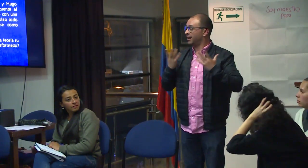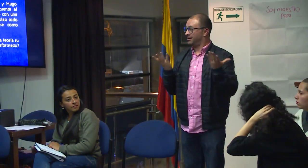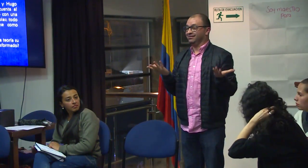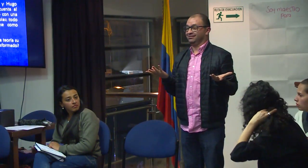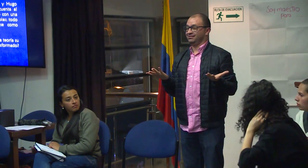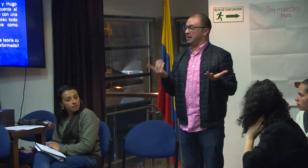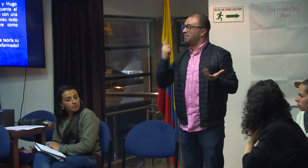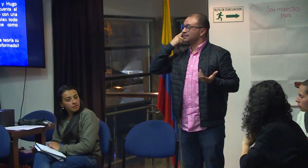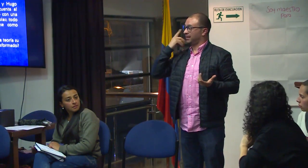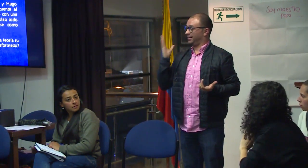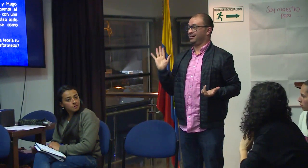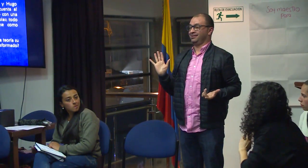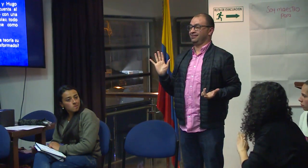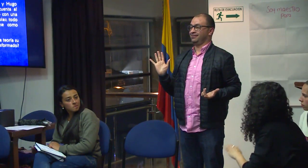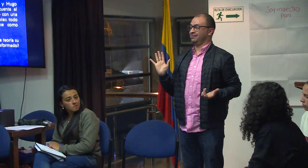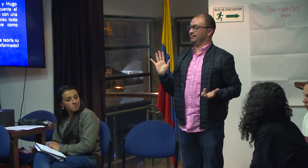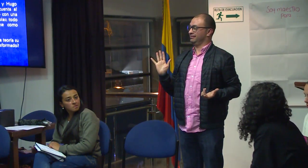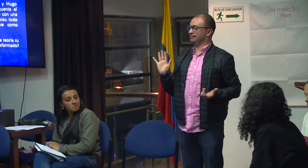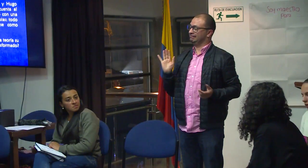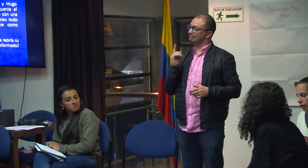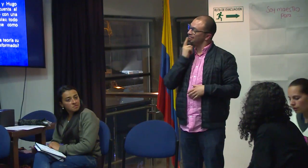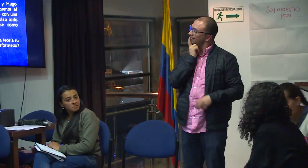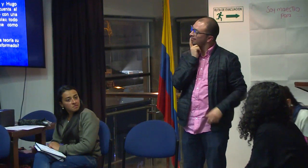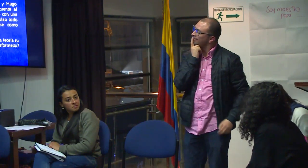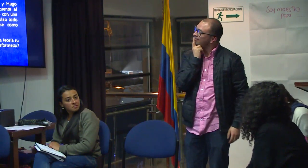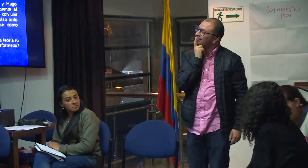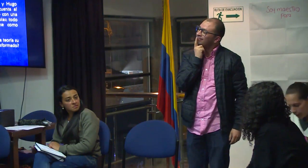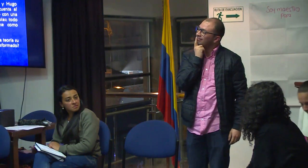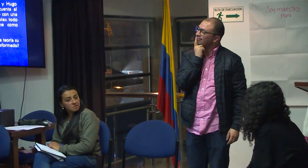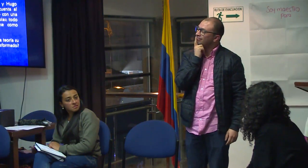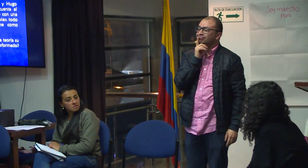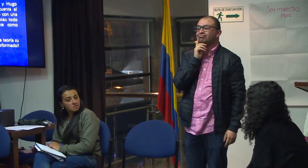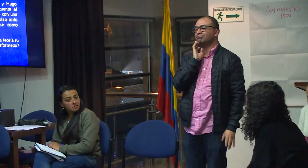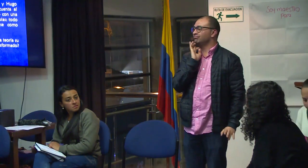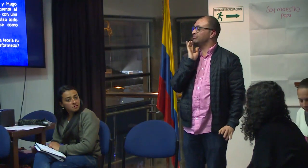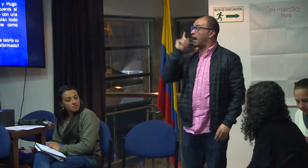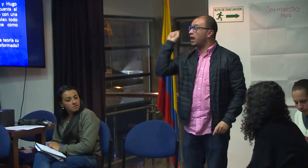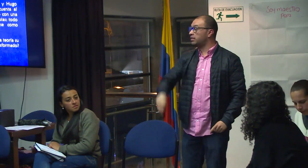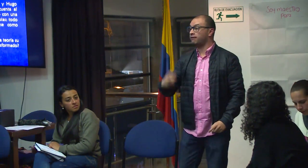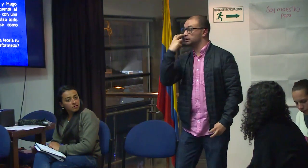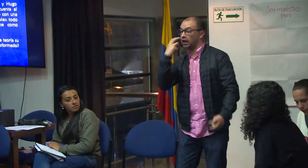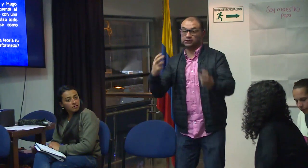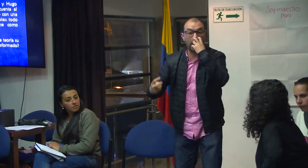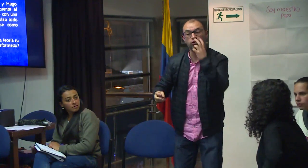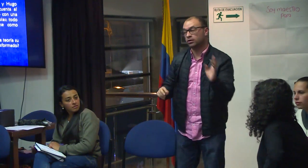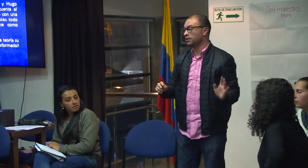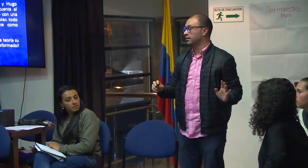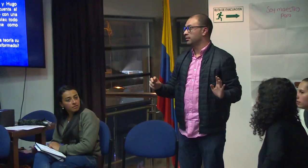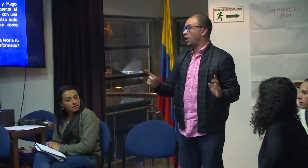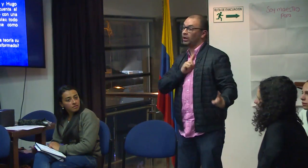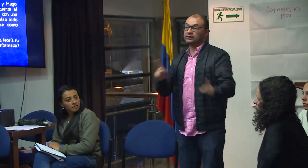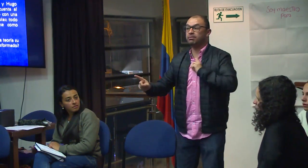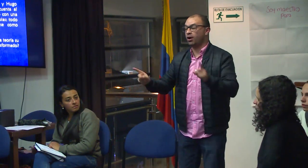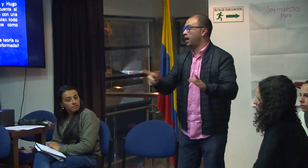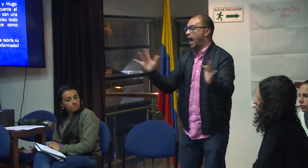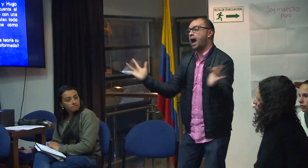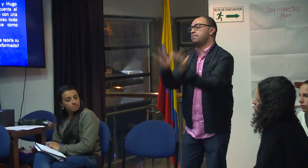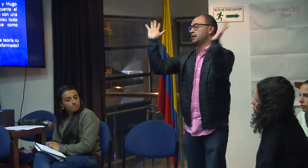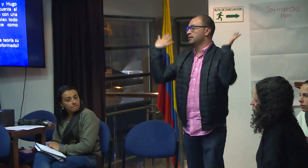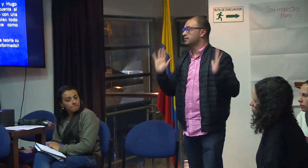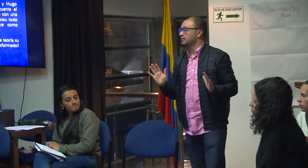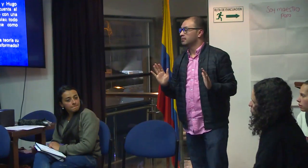de que podemos amarnos, de que podemos vivir. Sería más interesante pensarnos en eso. O porque entonces los